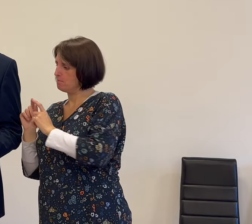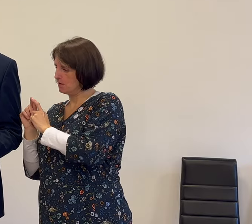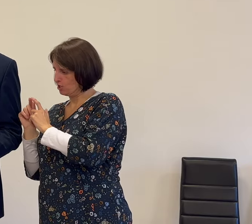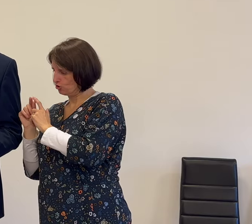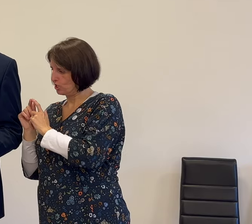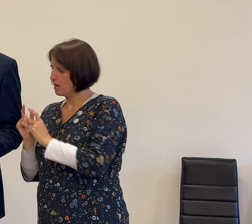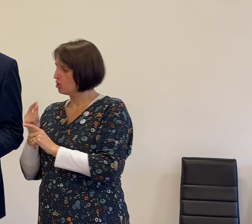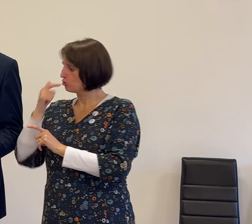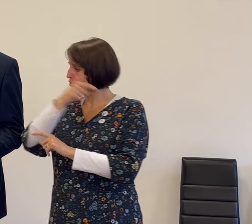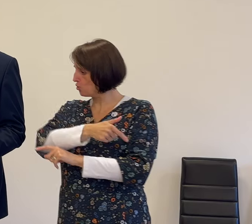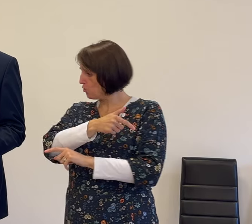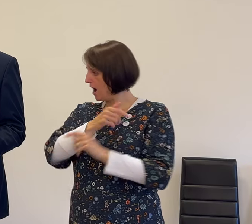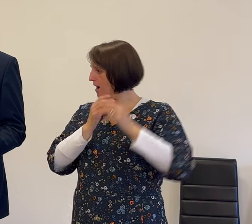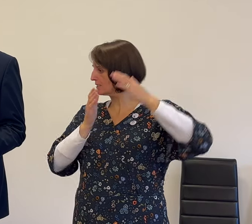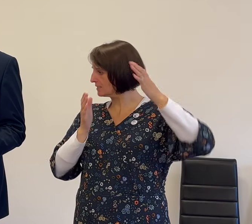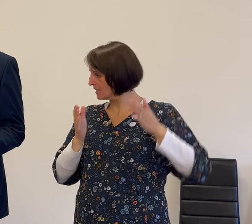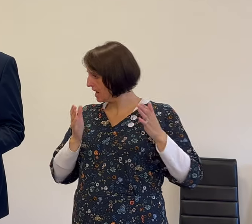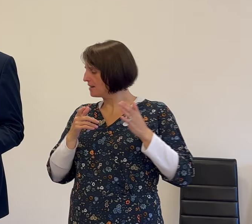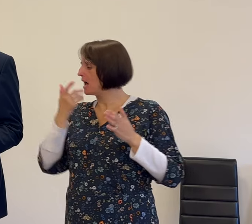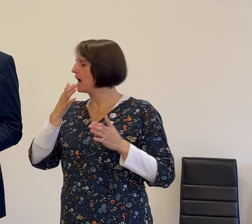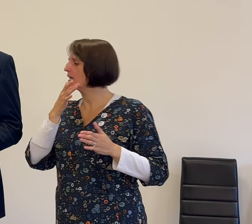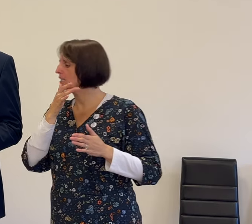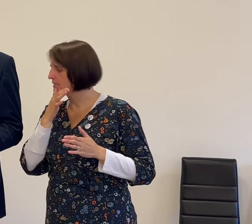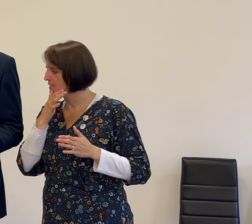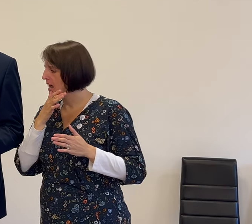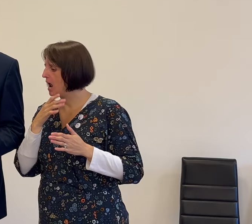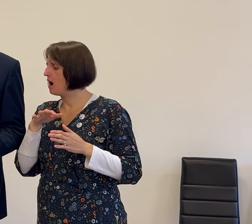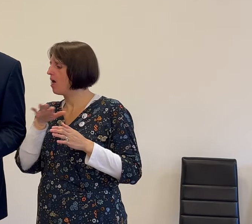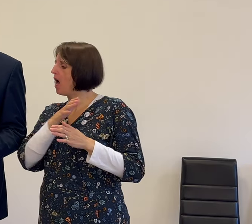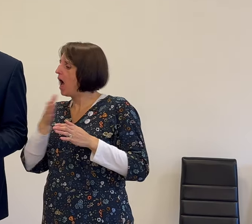strany stál Izrael a mezi nimi bylo údolí.